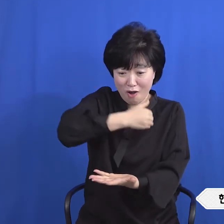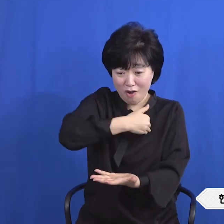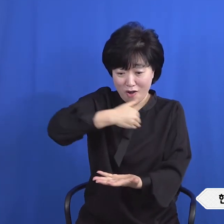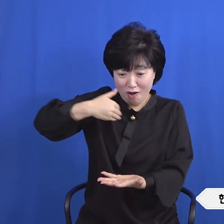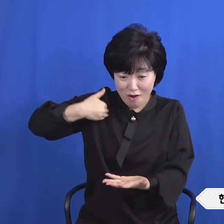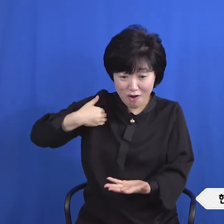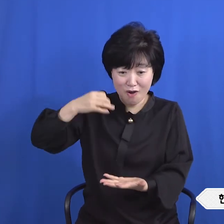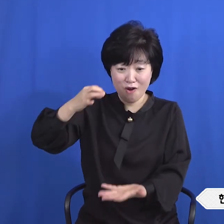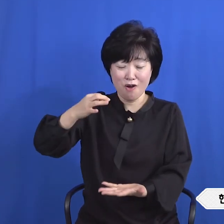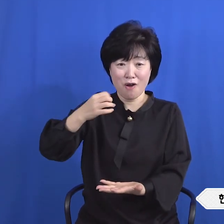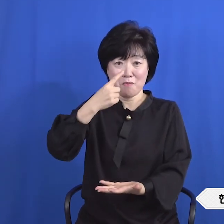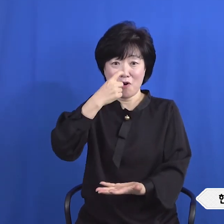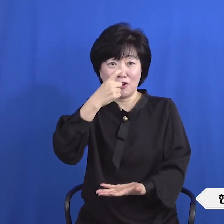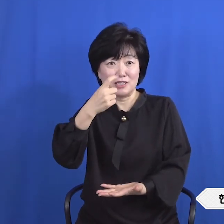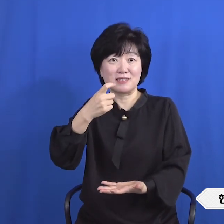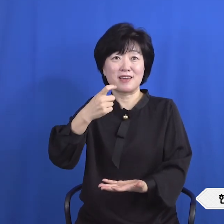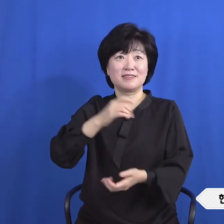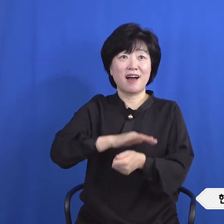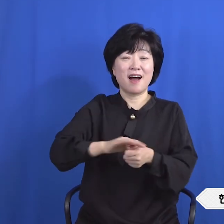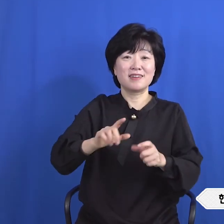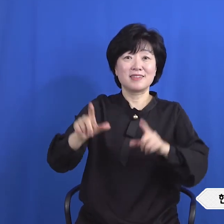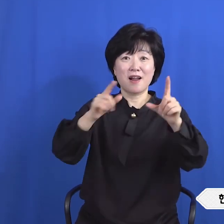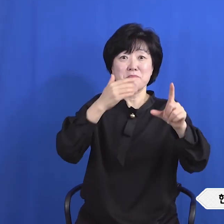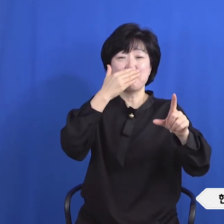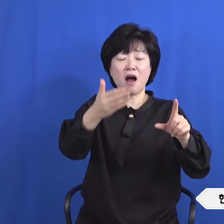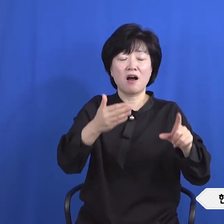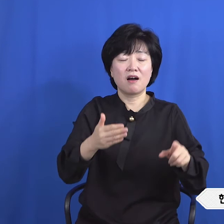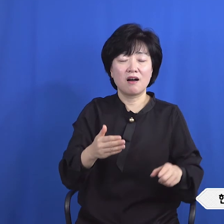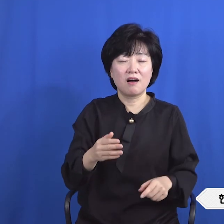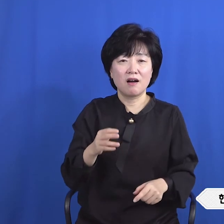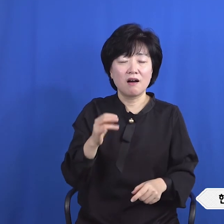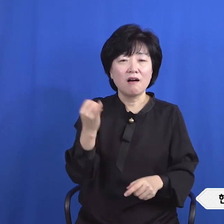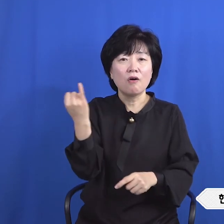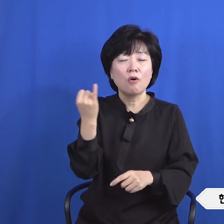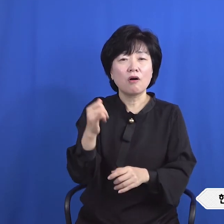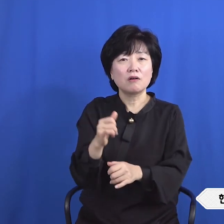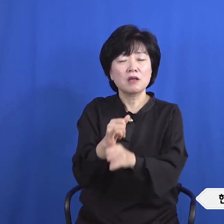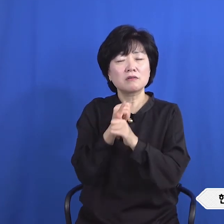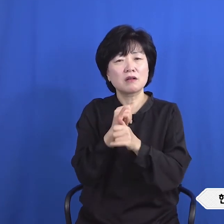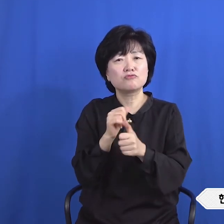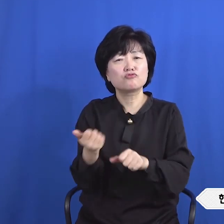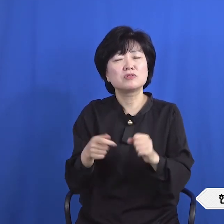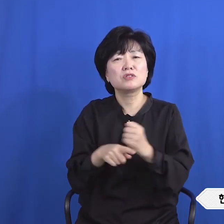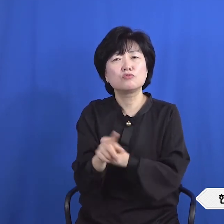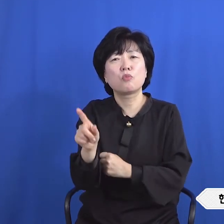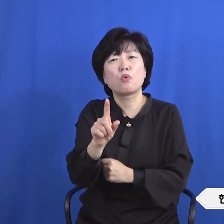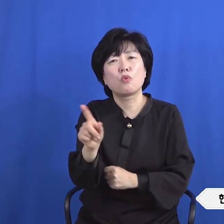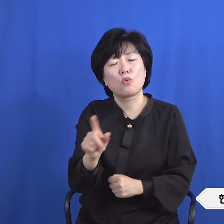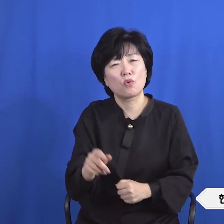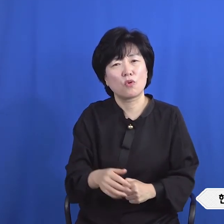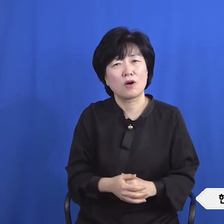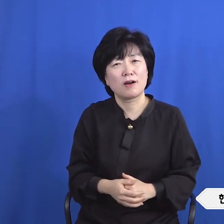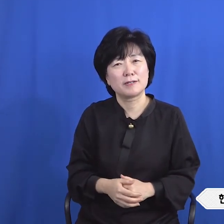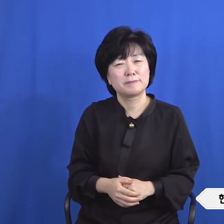폼나게 근사하게 살 수 있을 텐데 먼로가 왜 자살해서 죽었습니까?